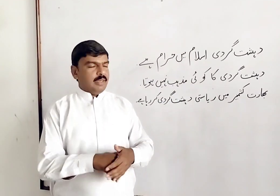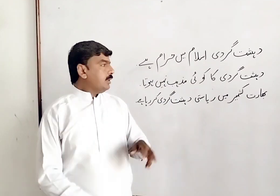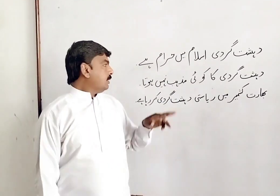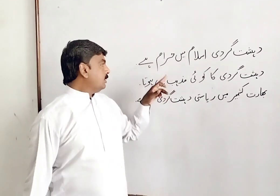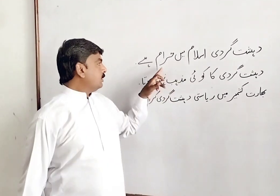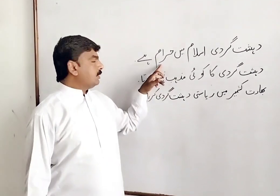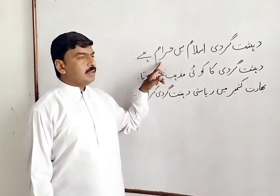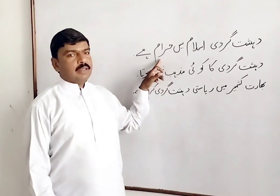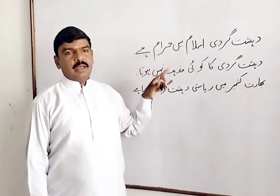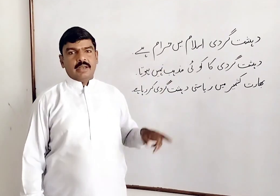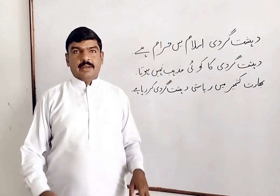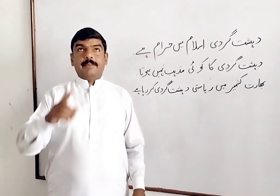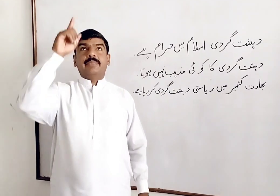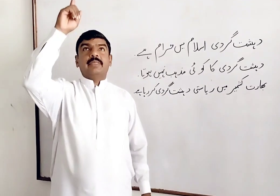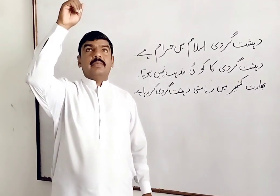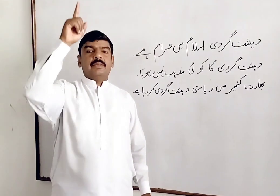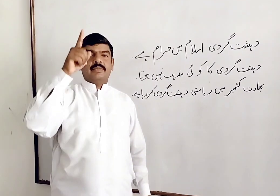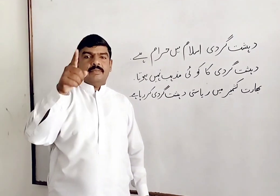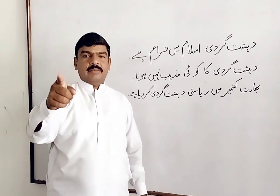में हराम